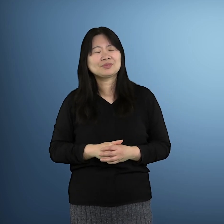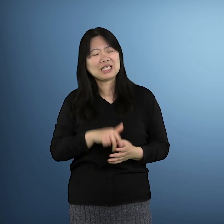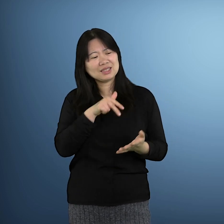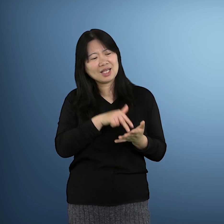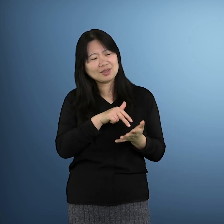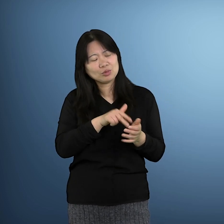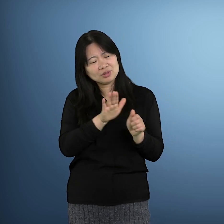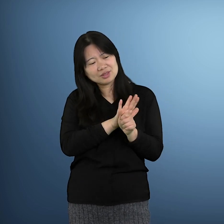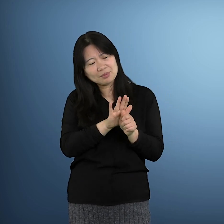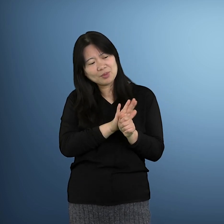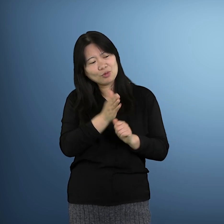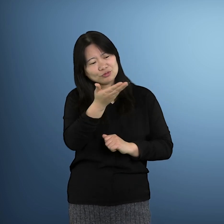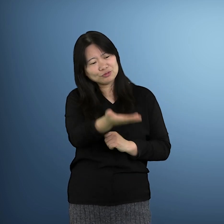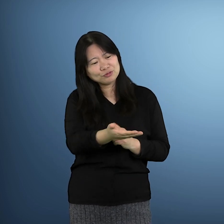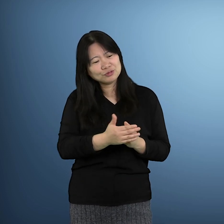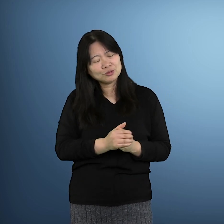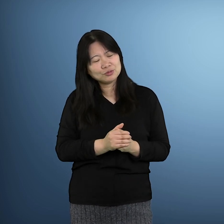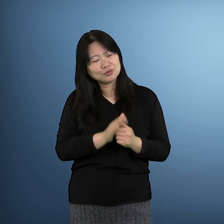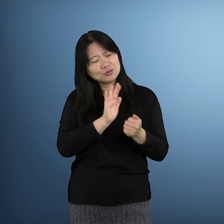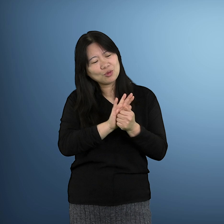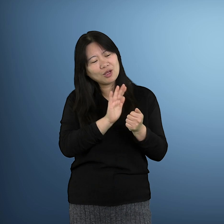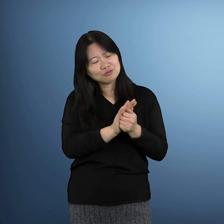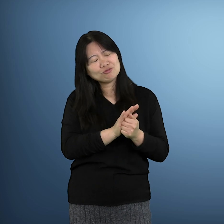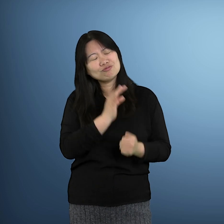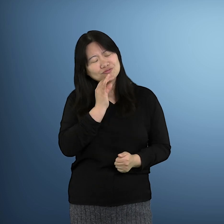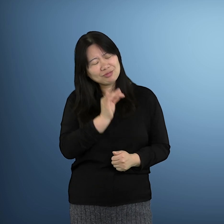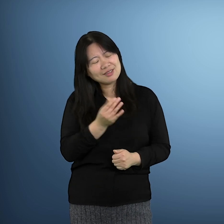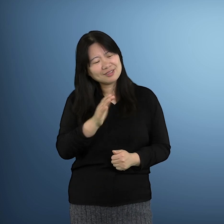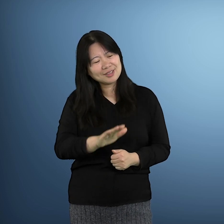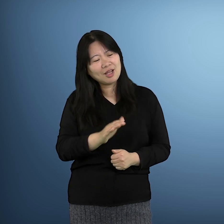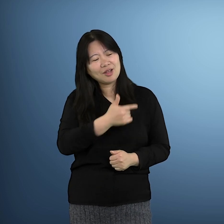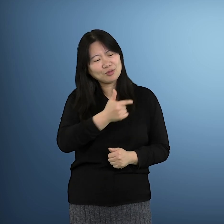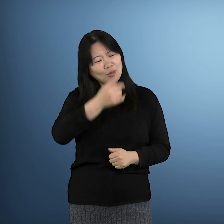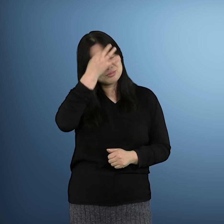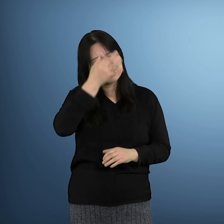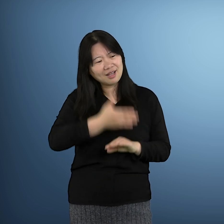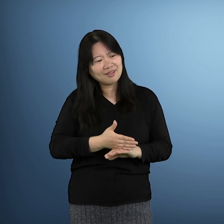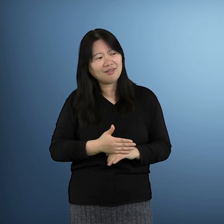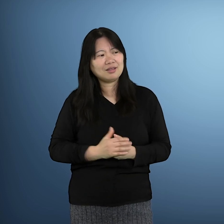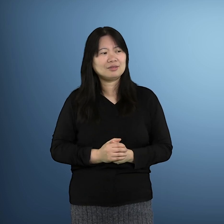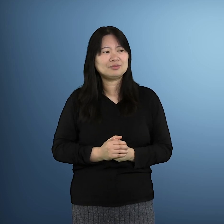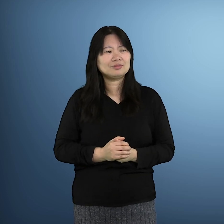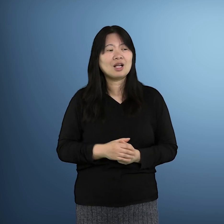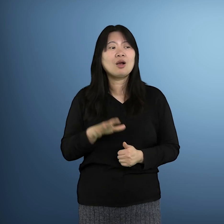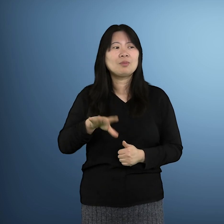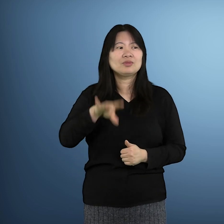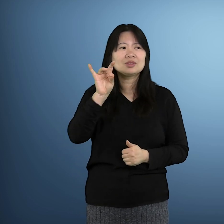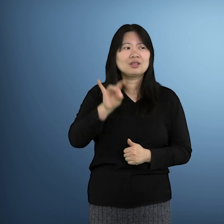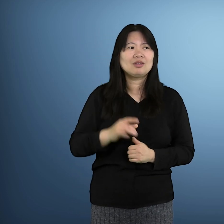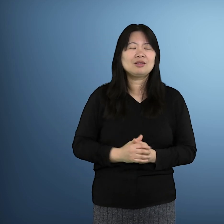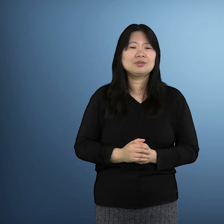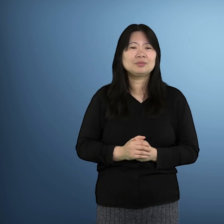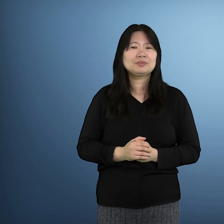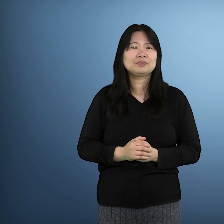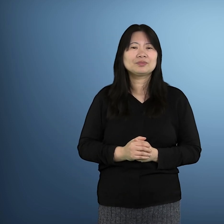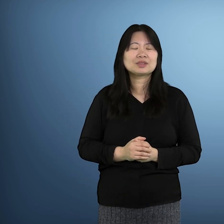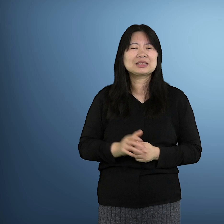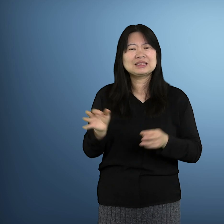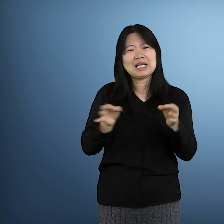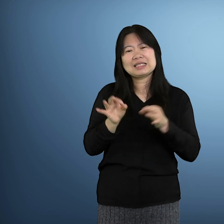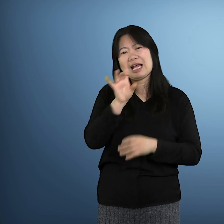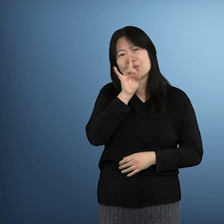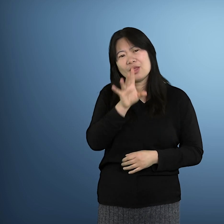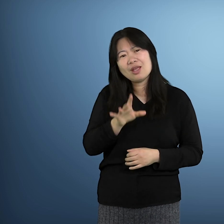사정을 좀 살피고 좀 도와드렸어야 되는데 너무 미안하다고. 우선 장사 안